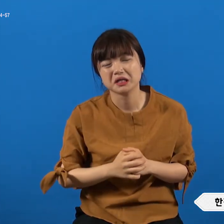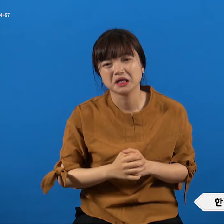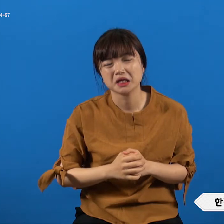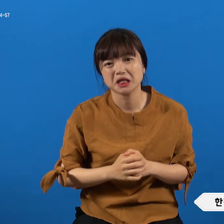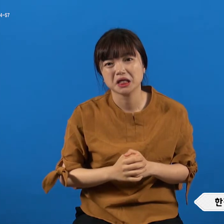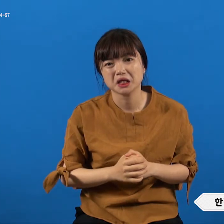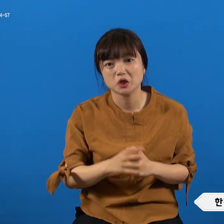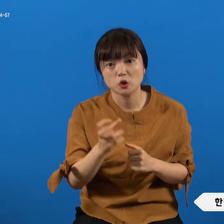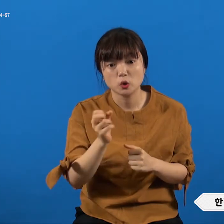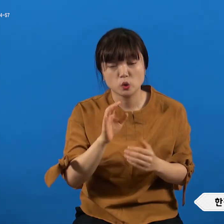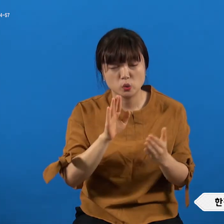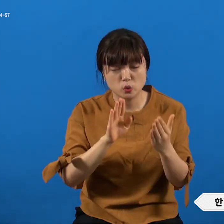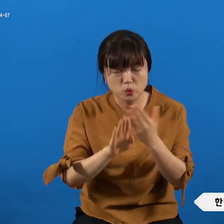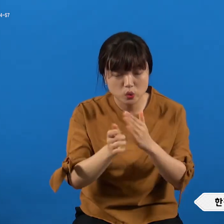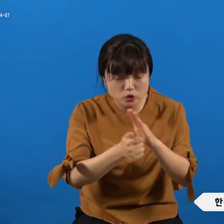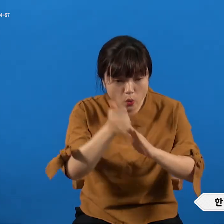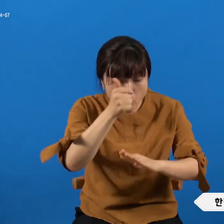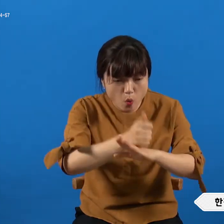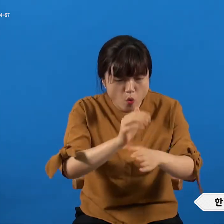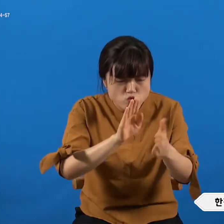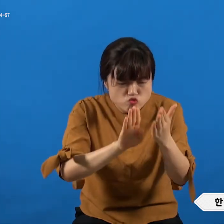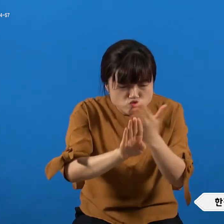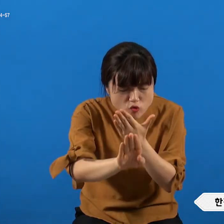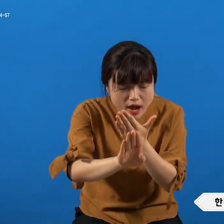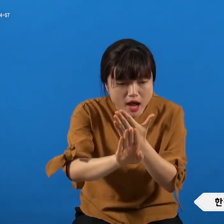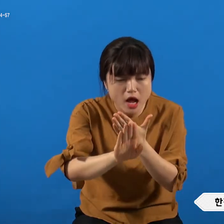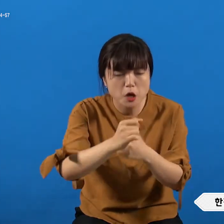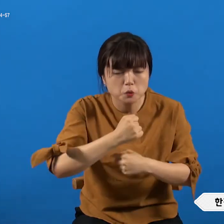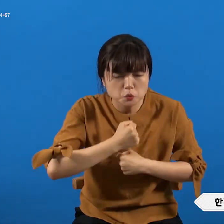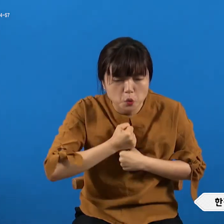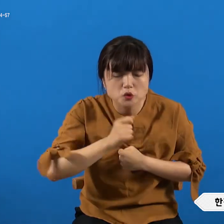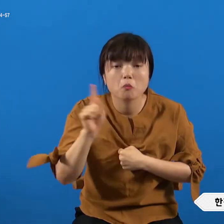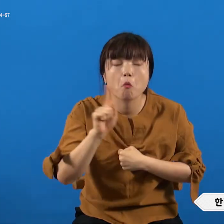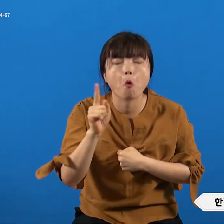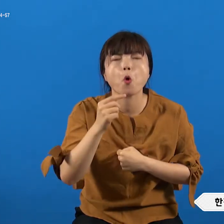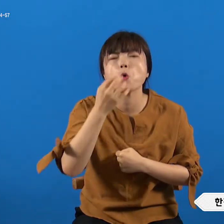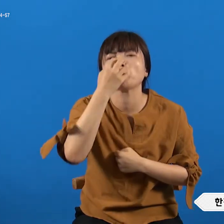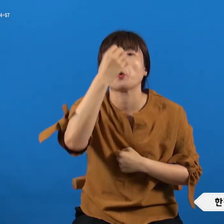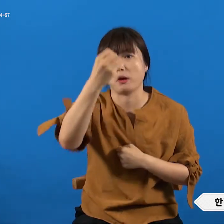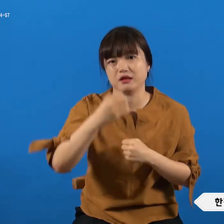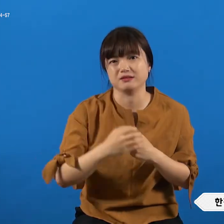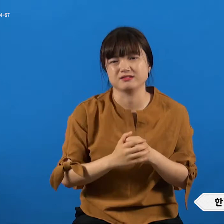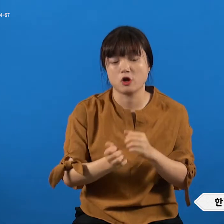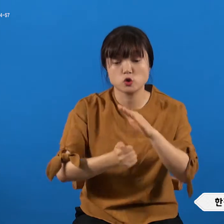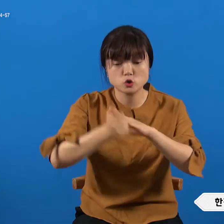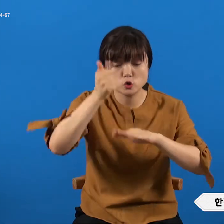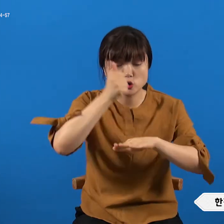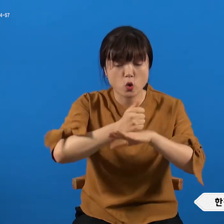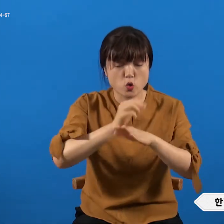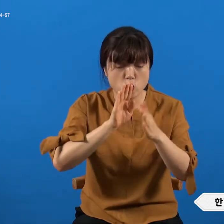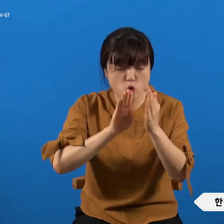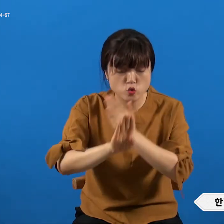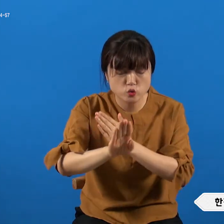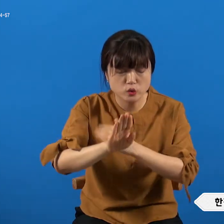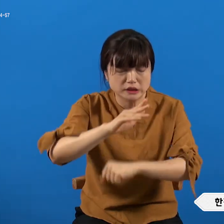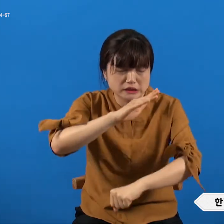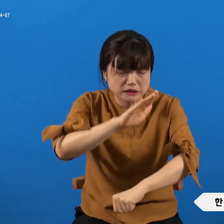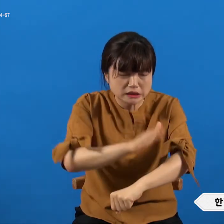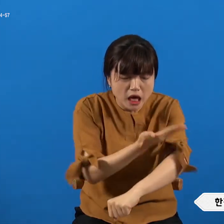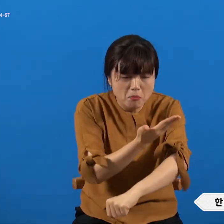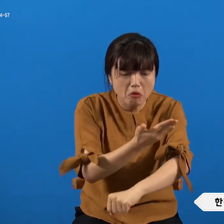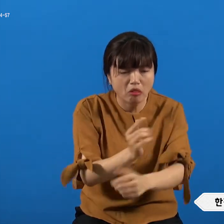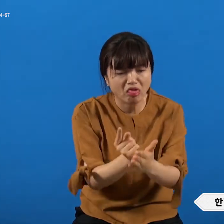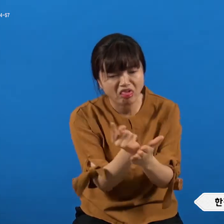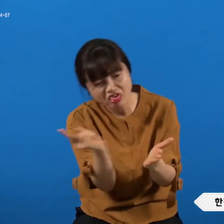또 한 가지 성공 이후에 조심해야 할 것은 교만입니다. 성공 이후에 잘못되는 사람들 대부분은